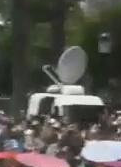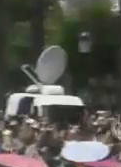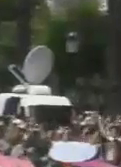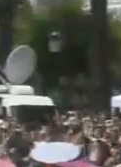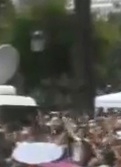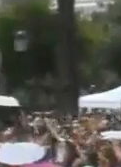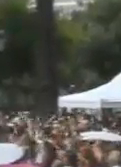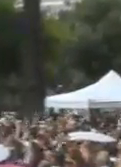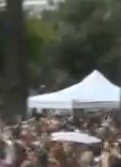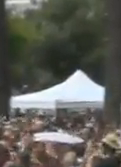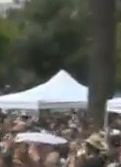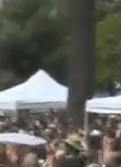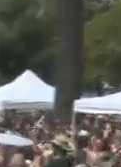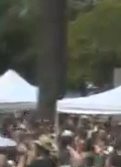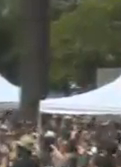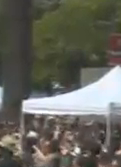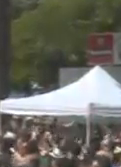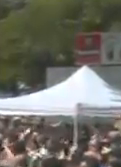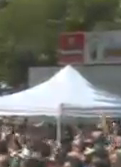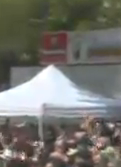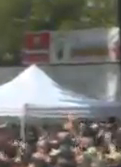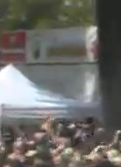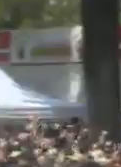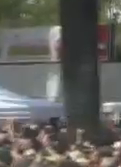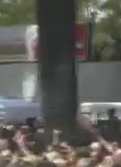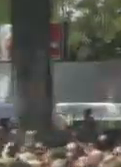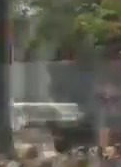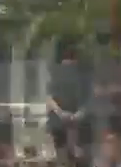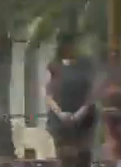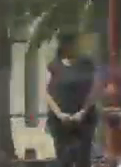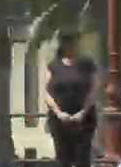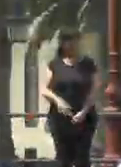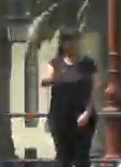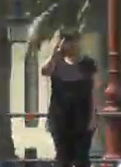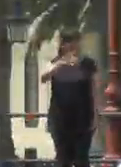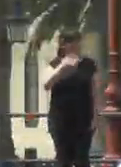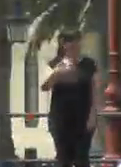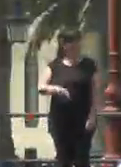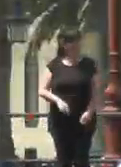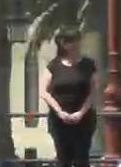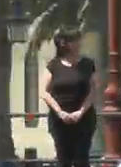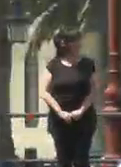si se puede, si se puede, si se puede.